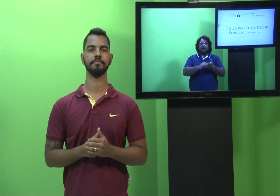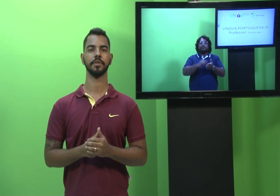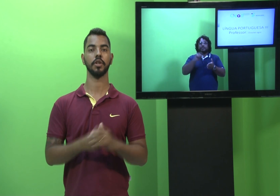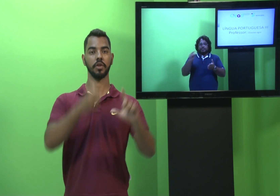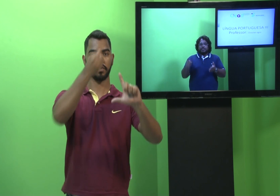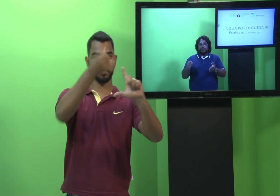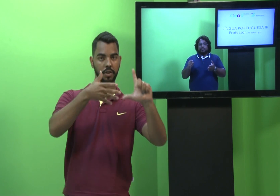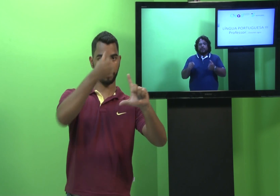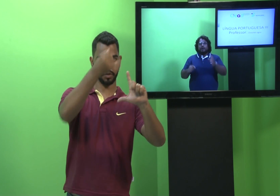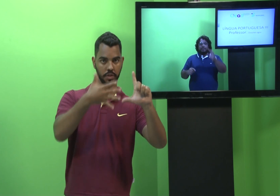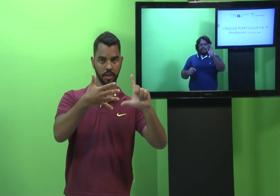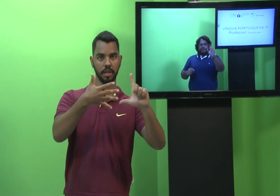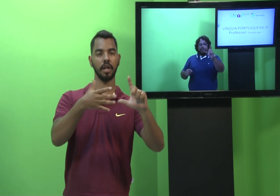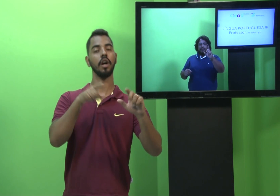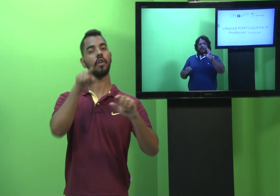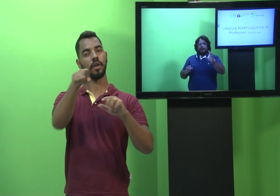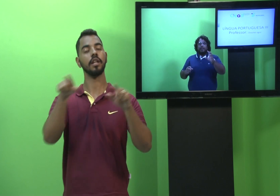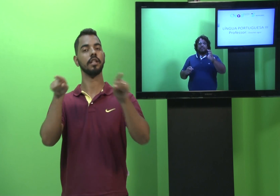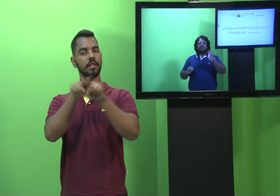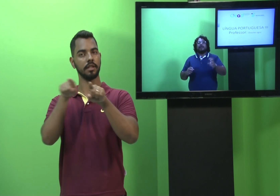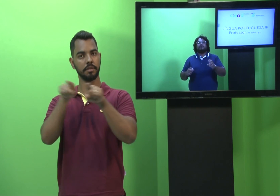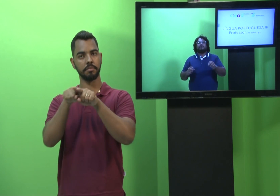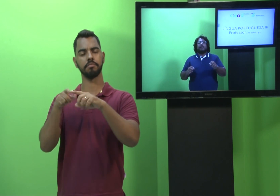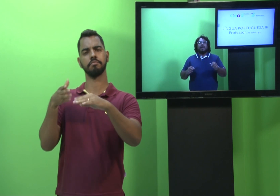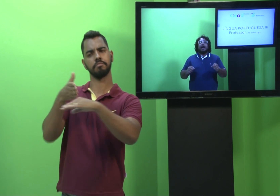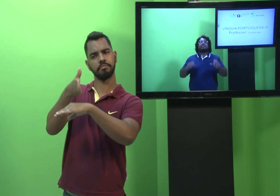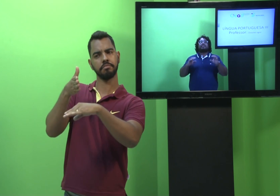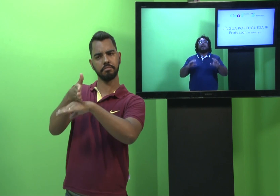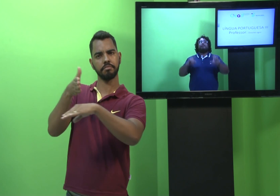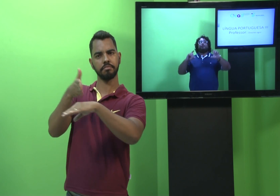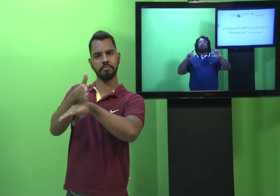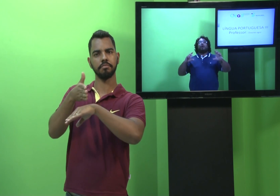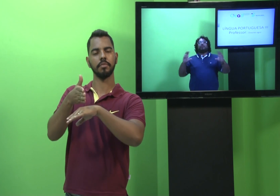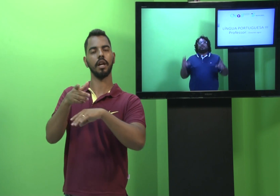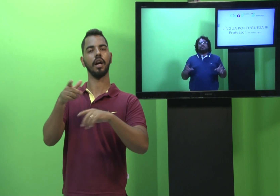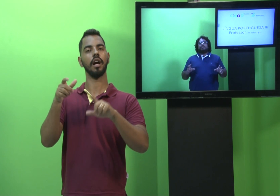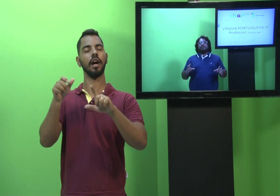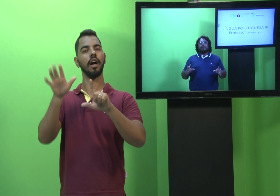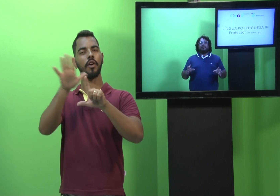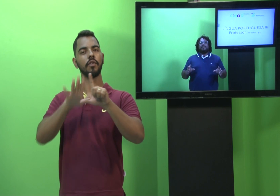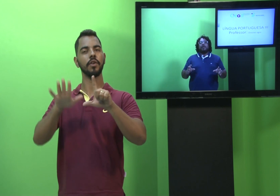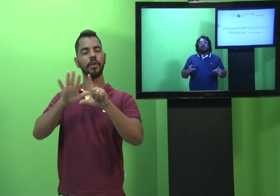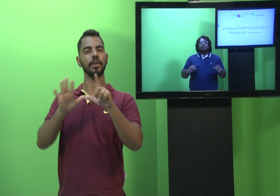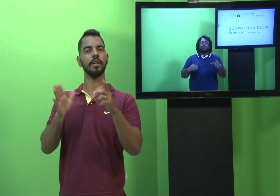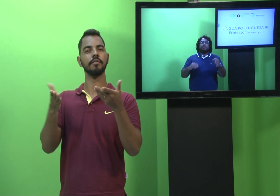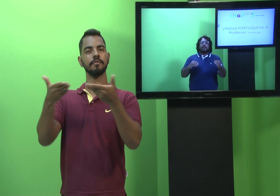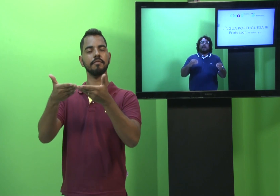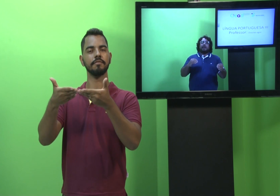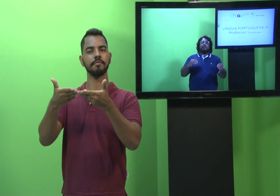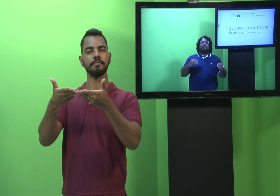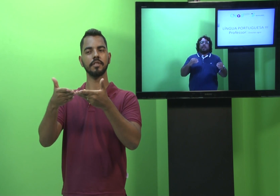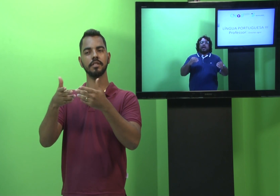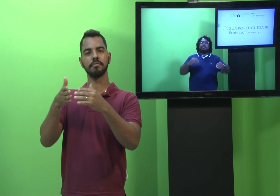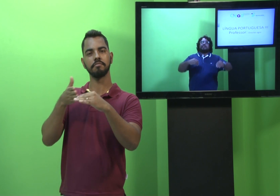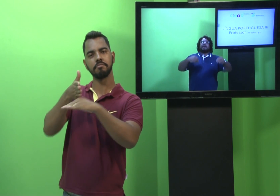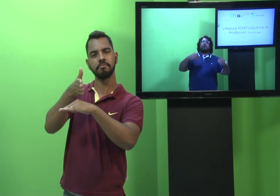plano de ensino, vocês também terão acesso à sala virtual dessa disciplina, onde poderão acessar a